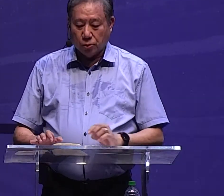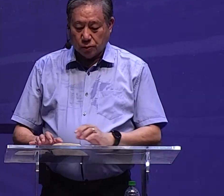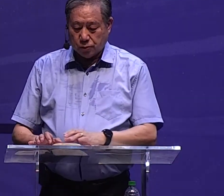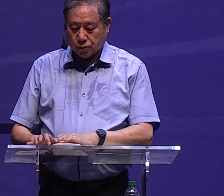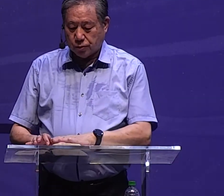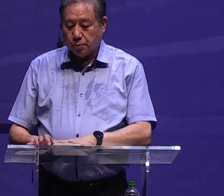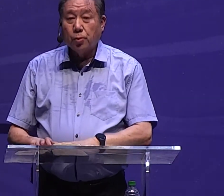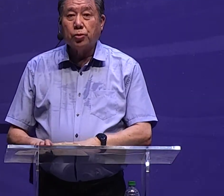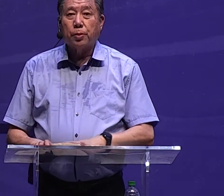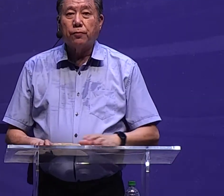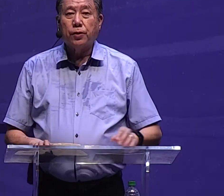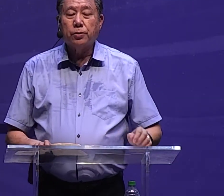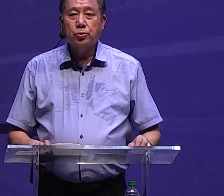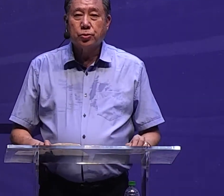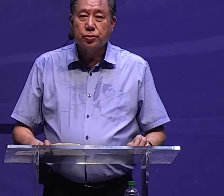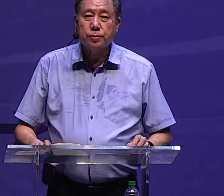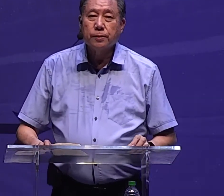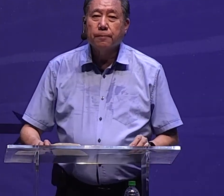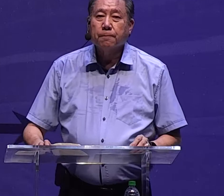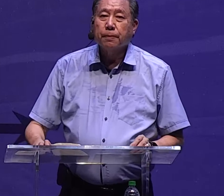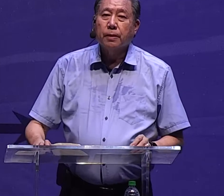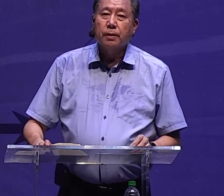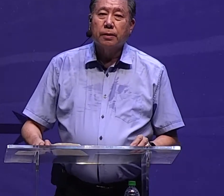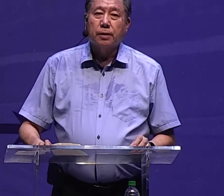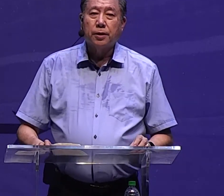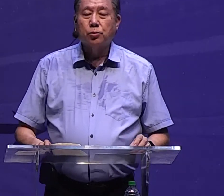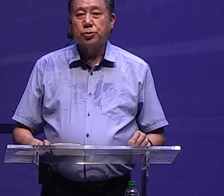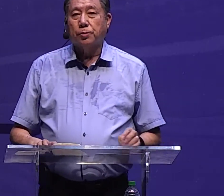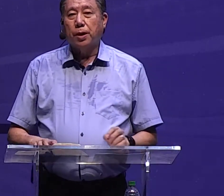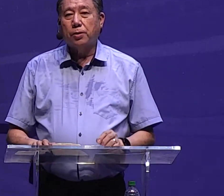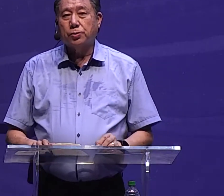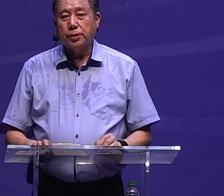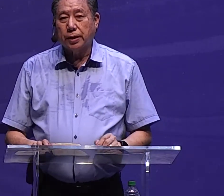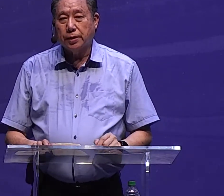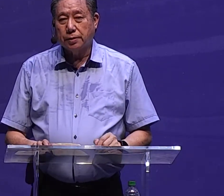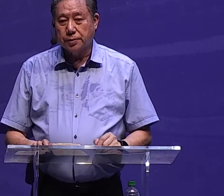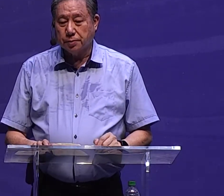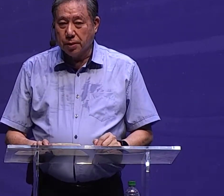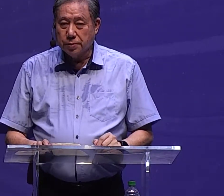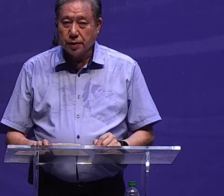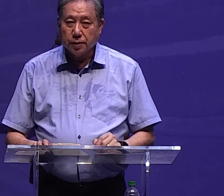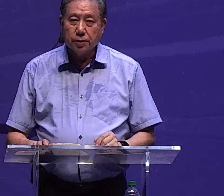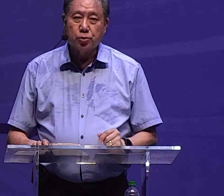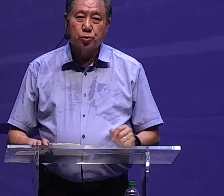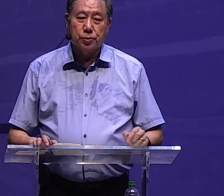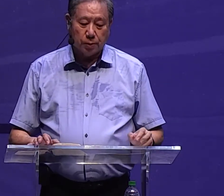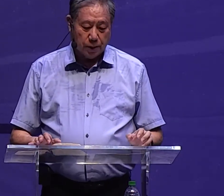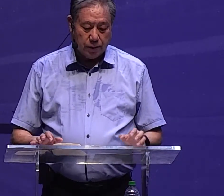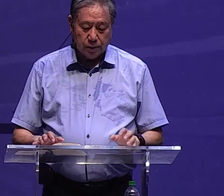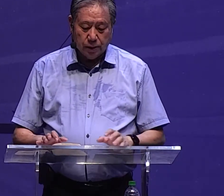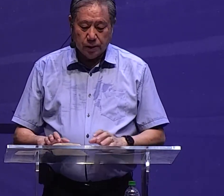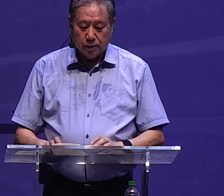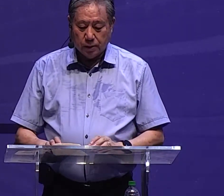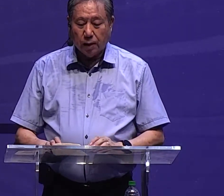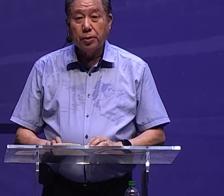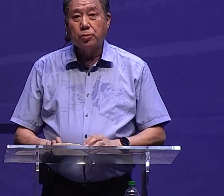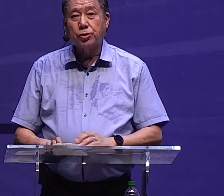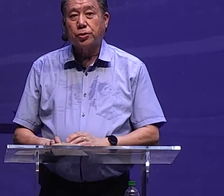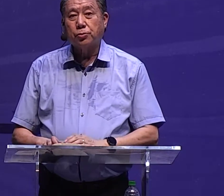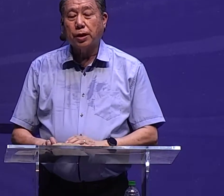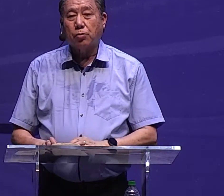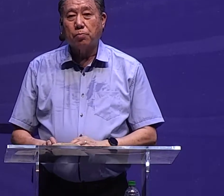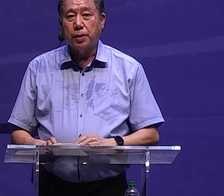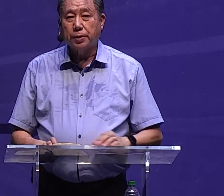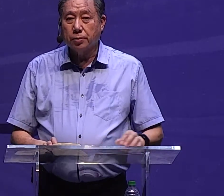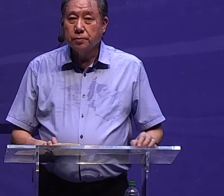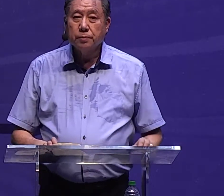Sejam todos muito bem-vindos, queridos irmãos e queridas irmãs em Cristo e também amigos que